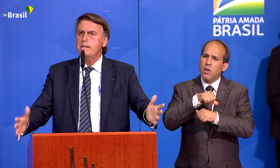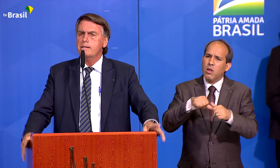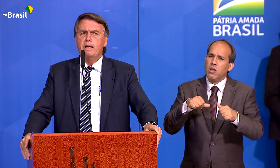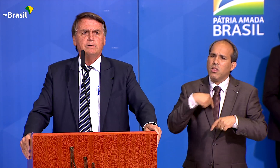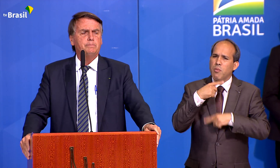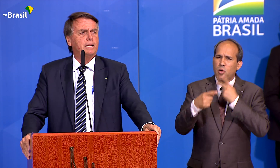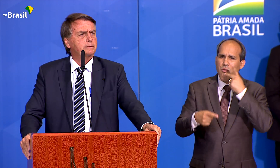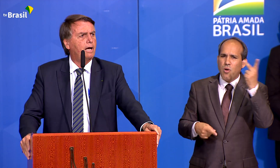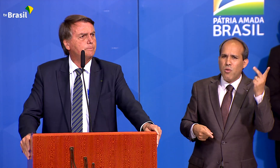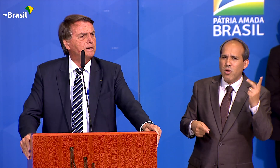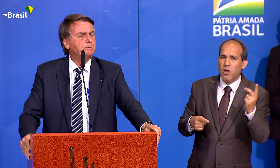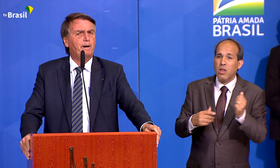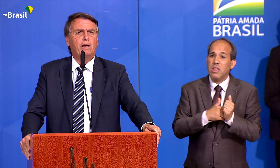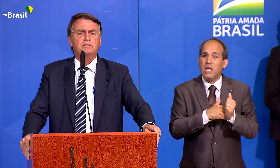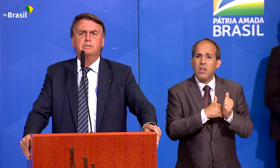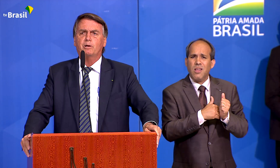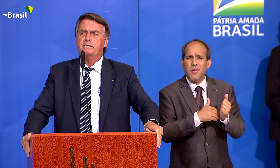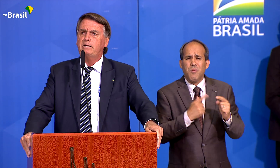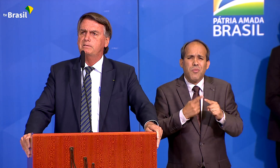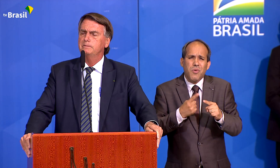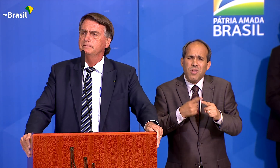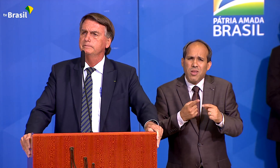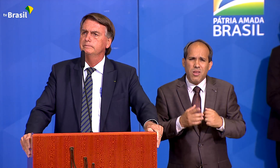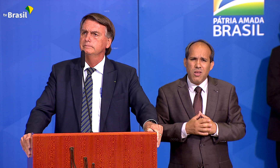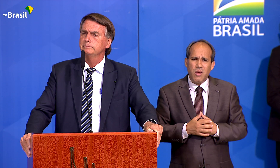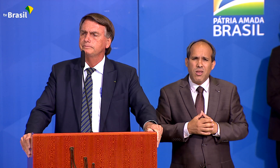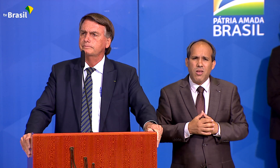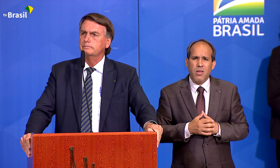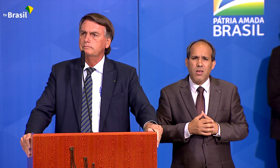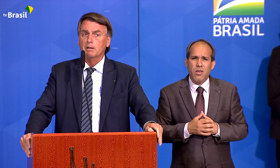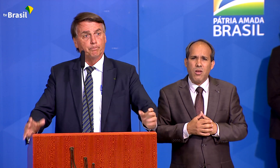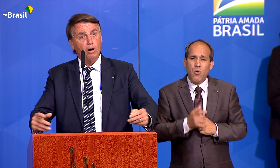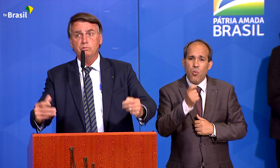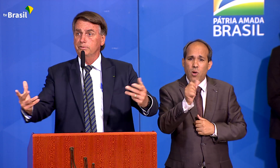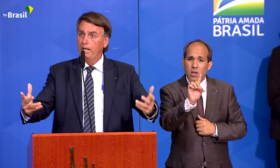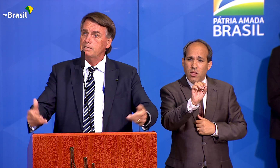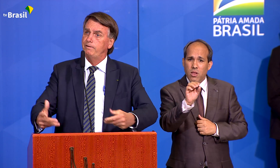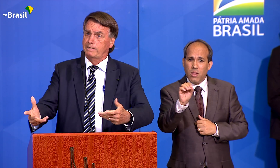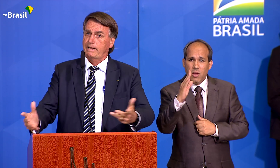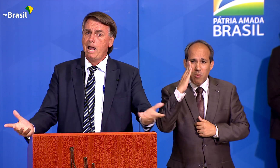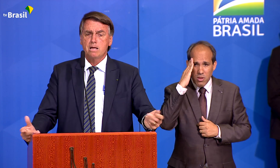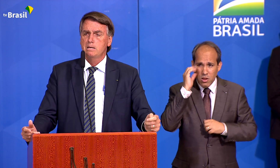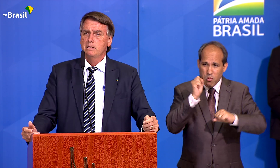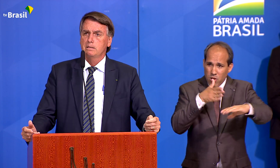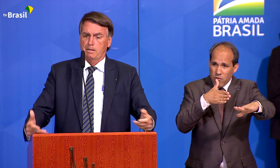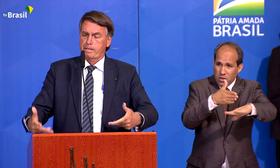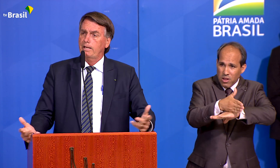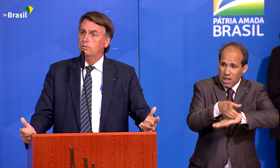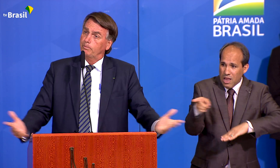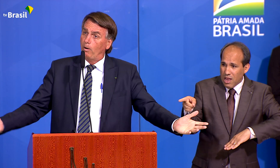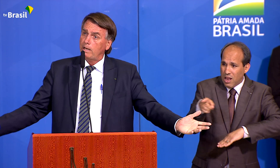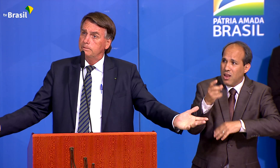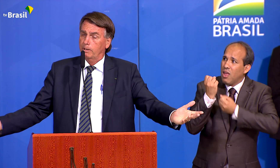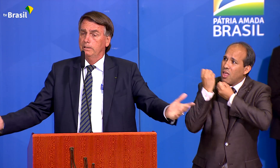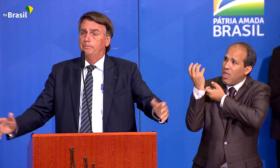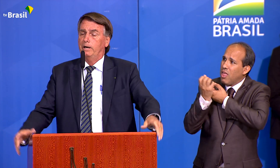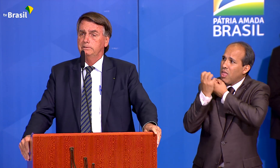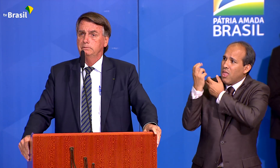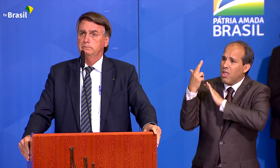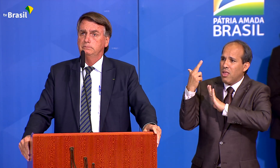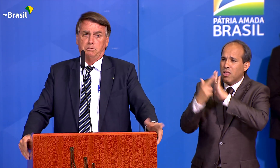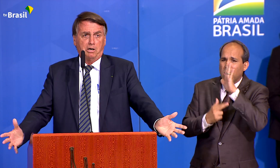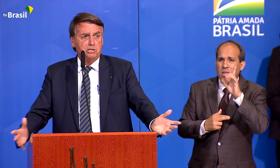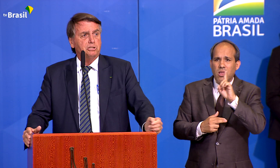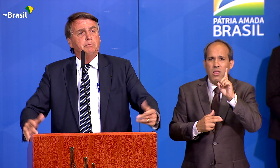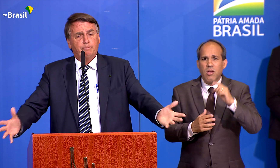há quase 100 militares participaram desse processo o código deles vazar esse relato pode